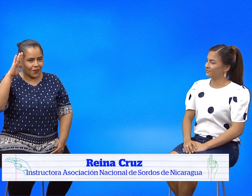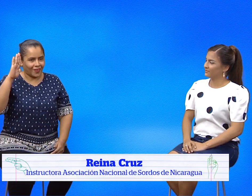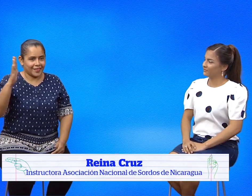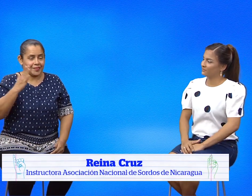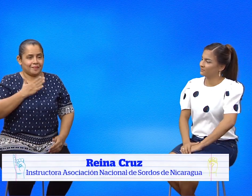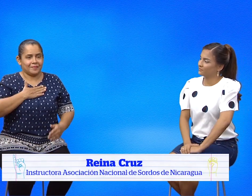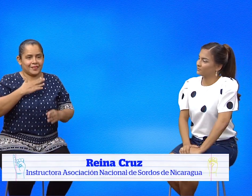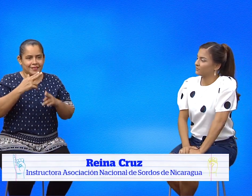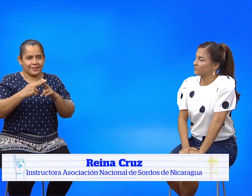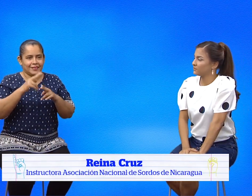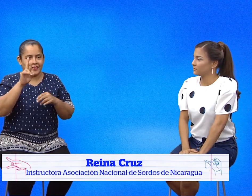Hola.